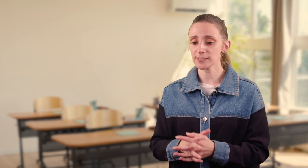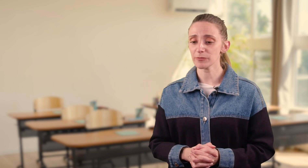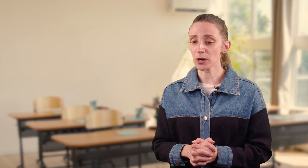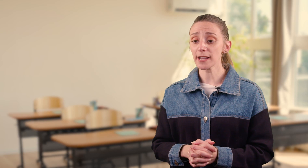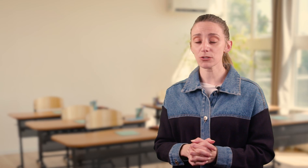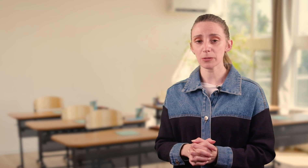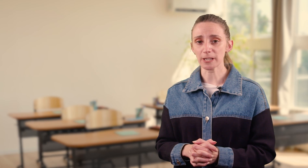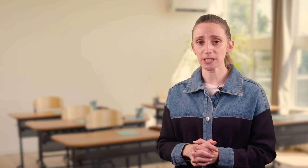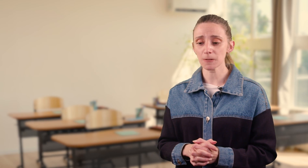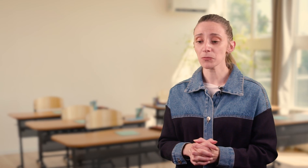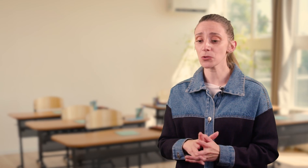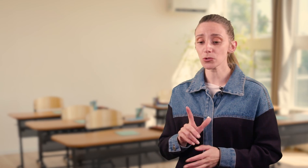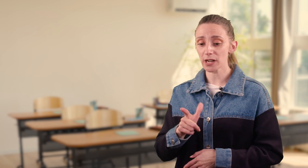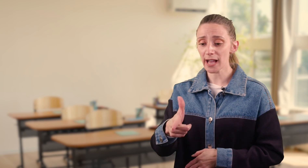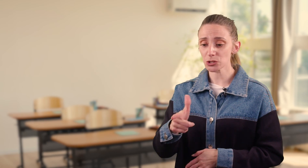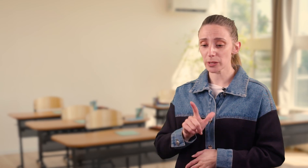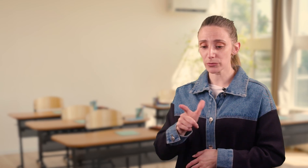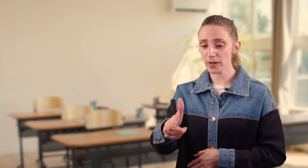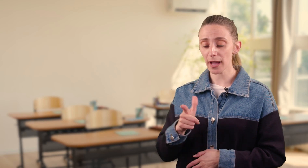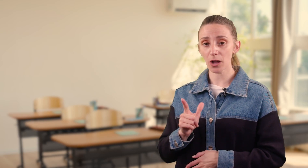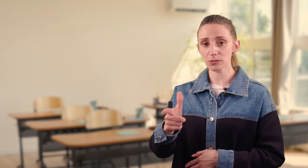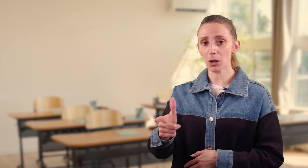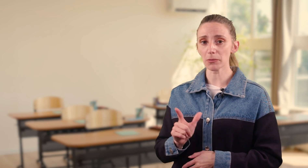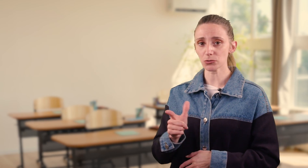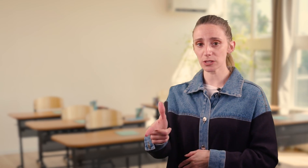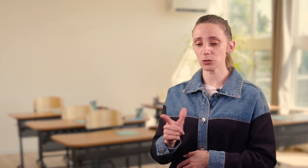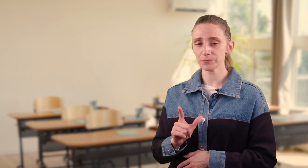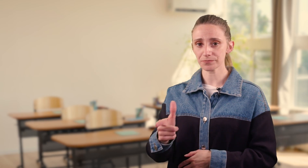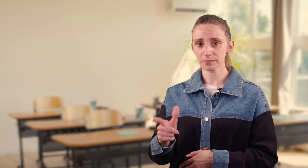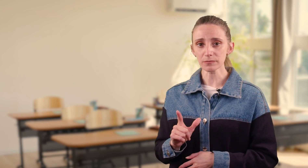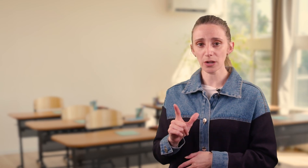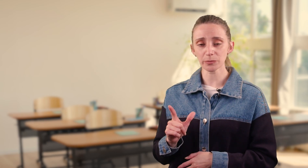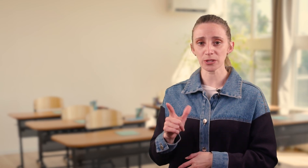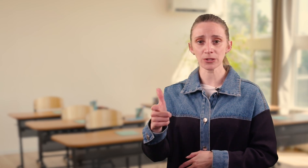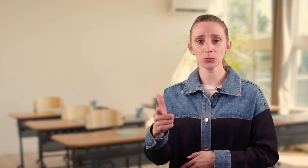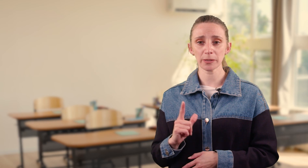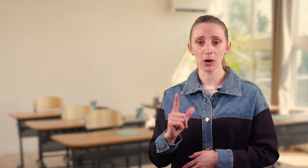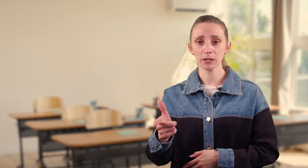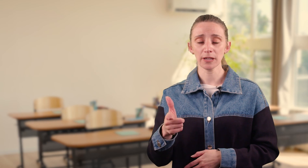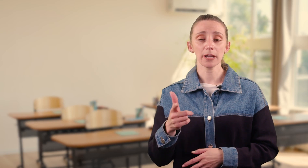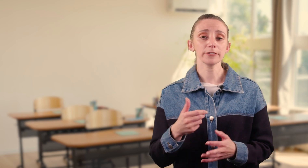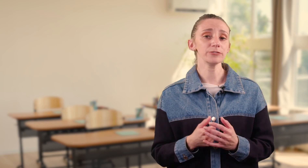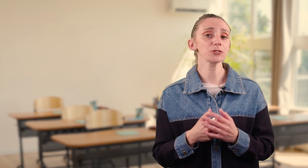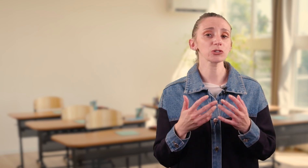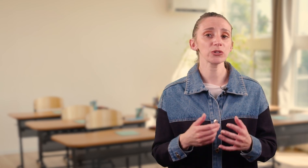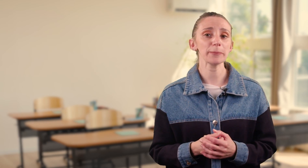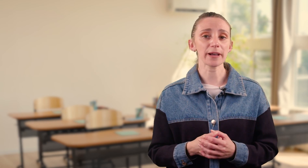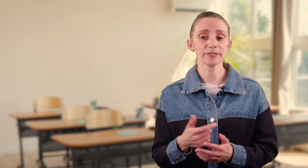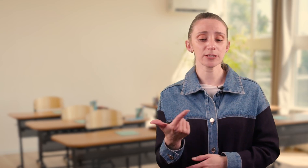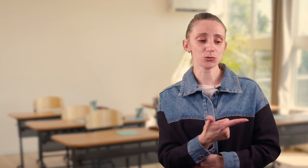définitivement là, je l'imagine. Donc là, j'aurais pu faire ensemble, tous les deux, en le pointant lui et moi. Mais vu que je ne l'ai pas fait, du coup,